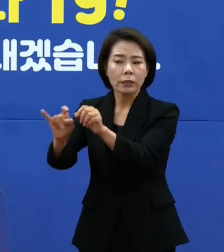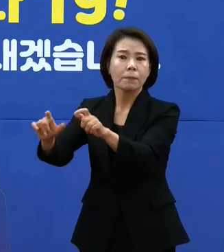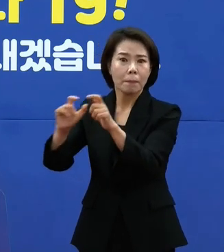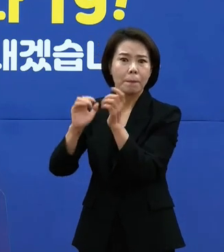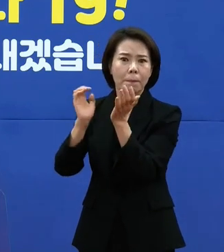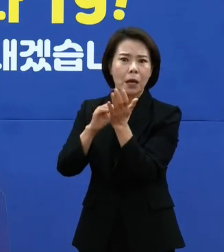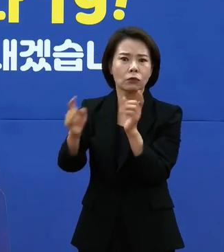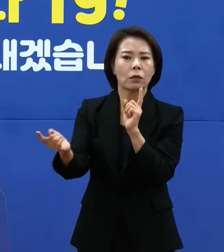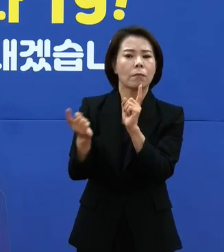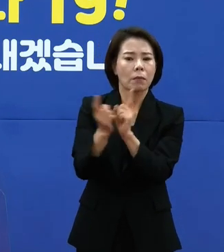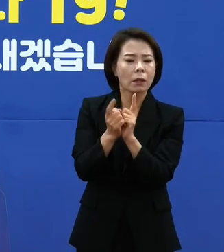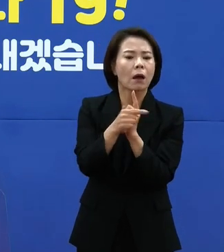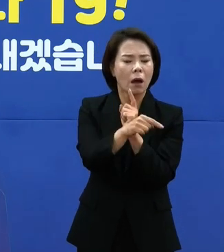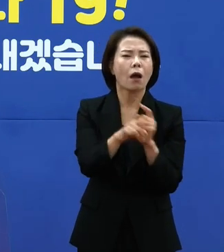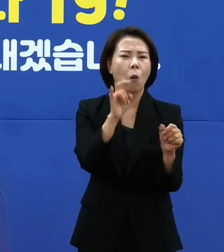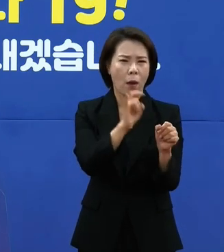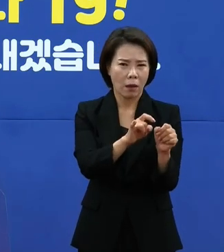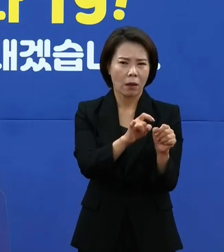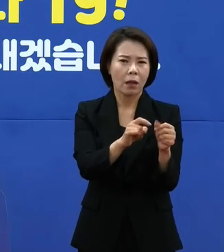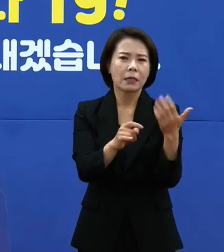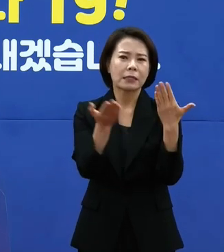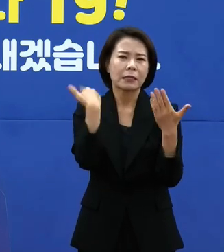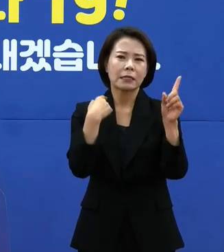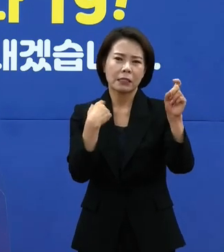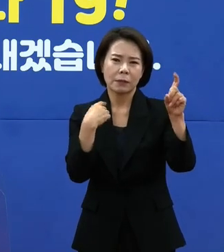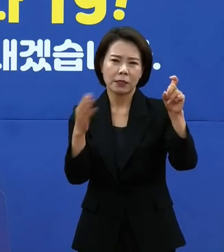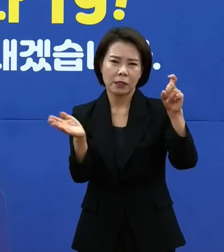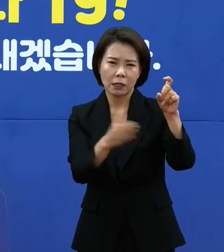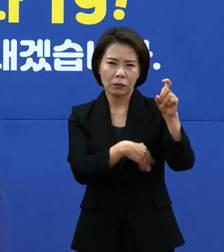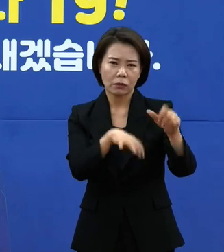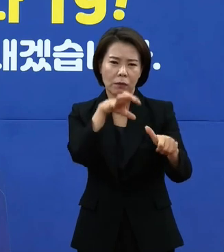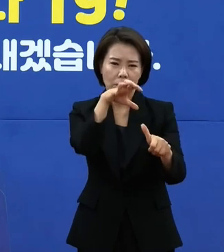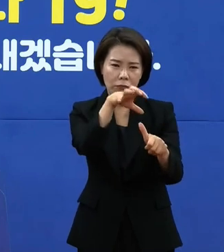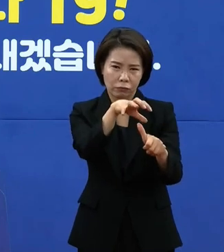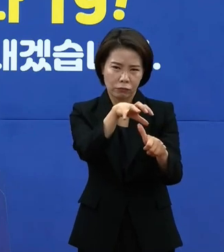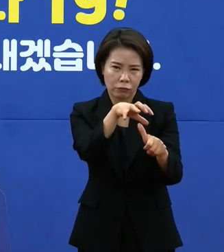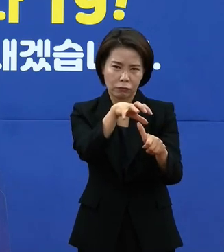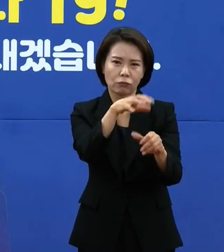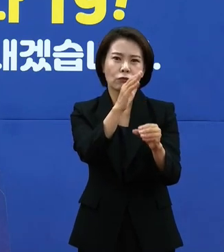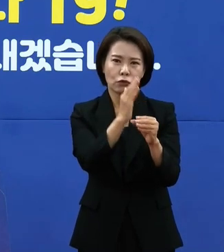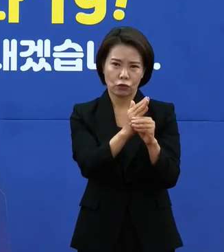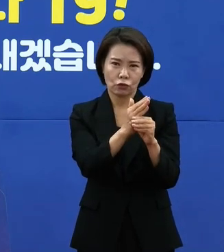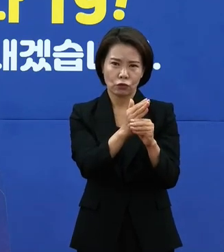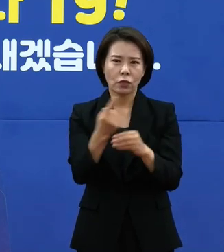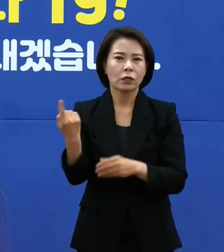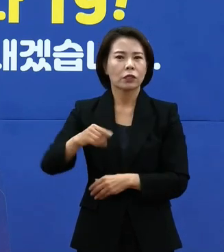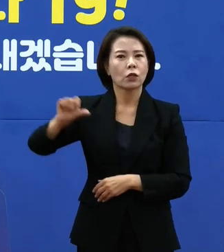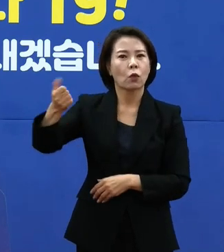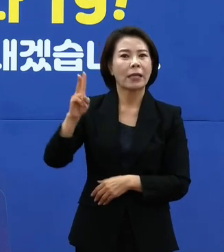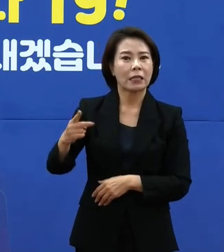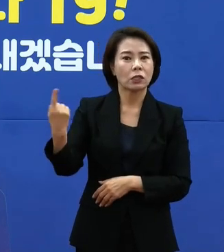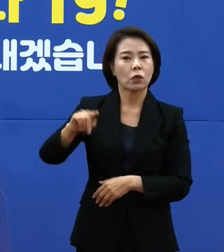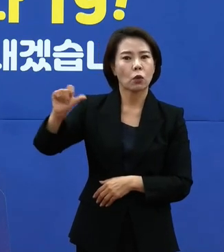받자 접촉자로 분류되어서 지난 11일부터 격리해 왔습니다. 제주